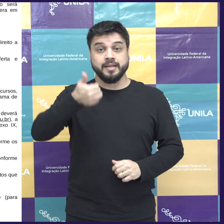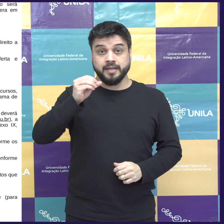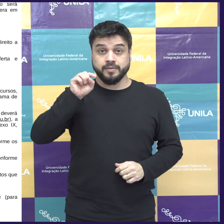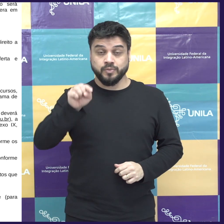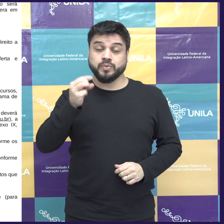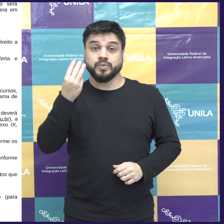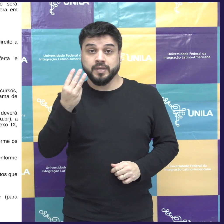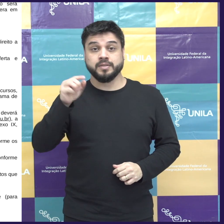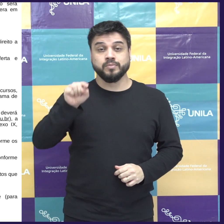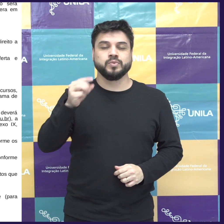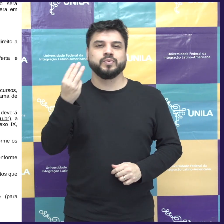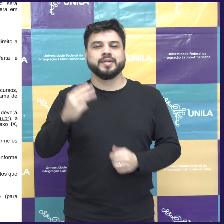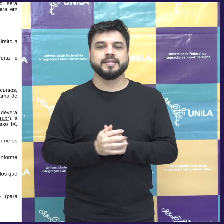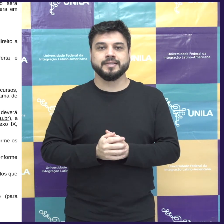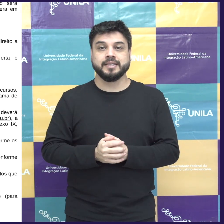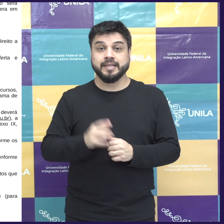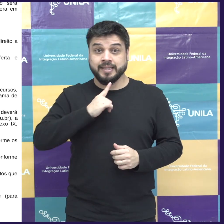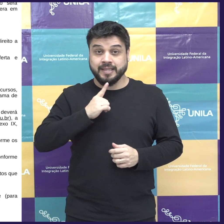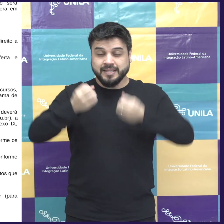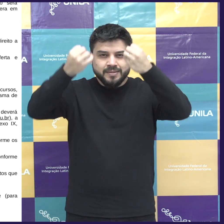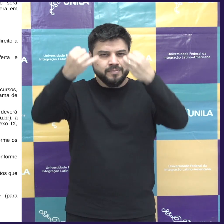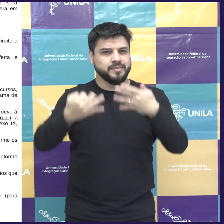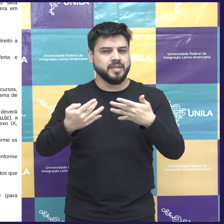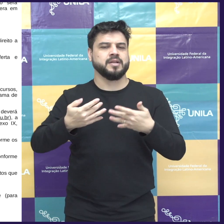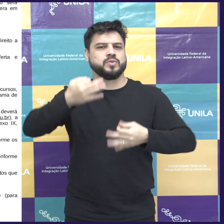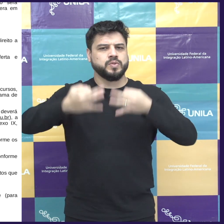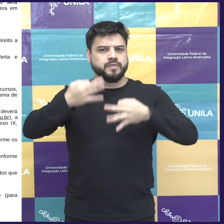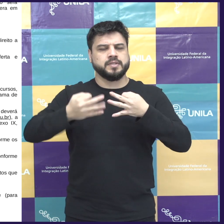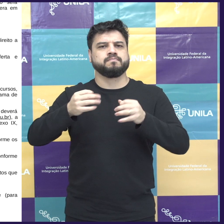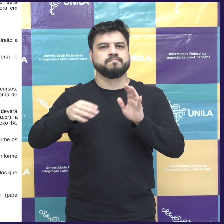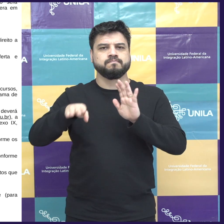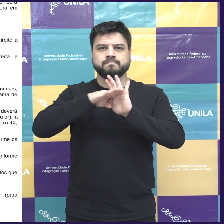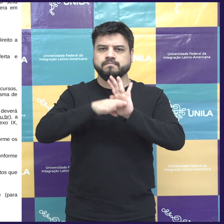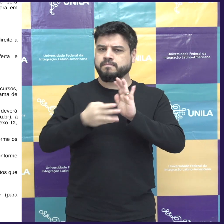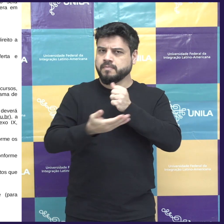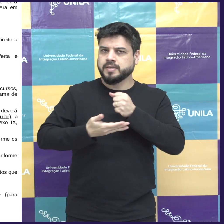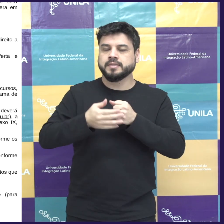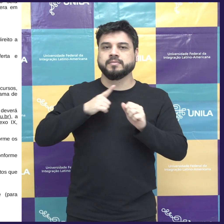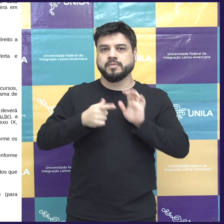10.3.3. Conter uma justificativa fundamentada do motivo do recurso.